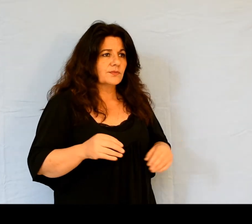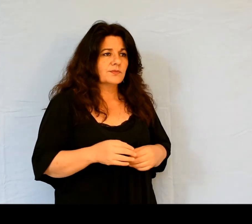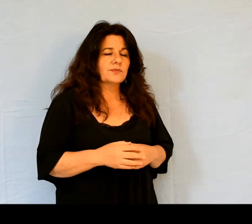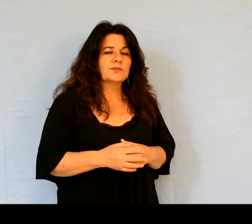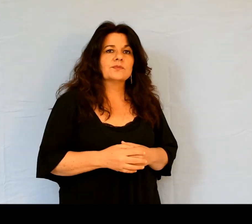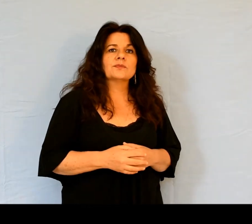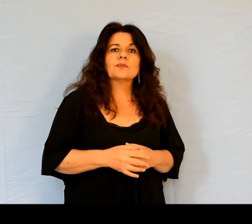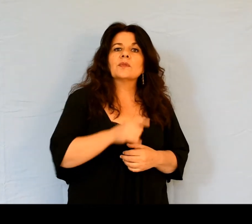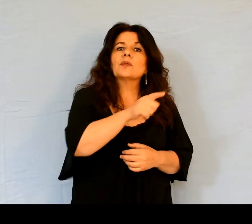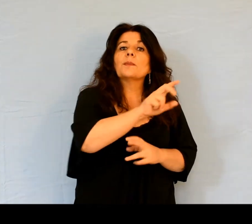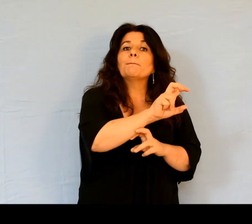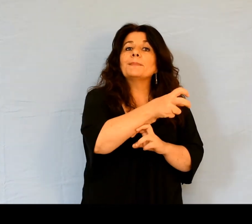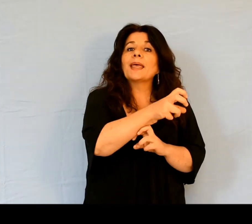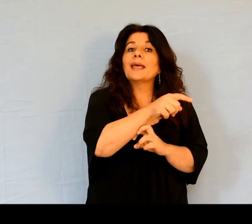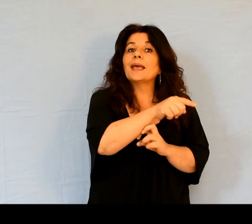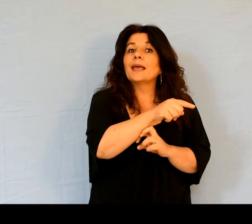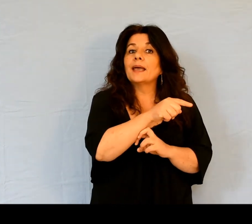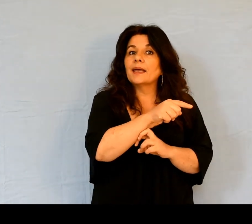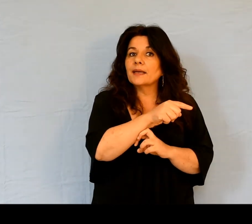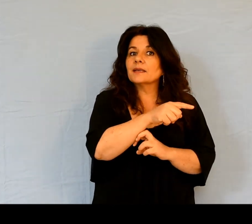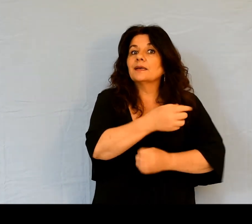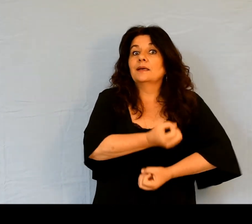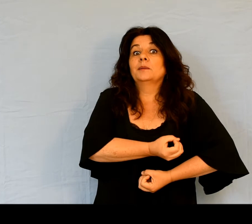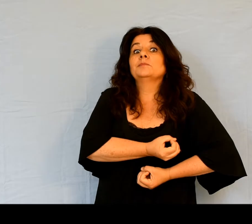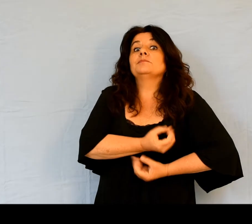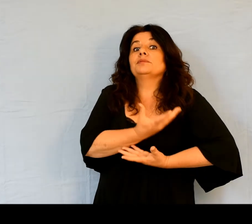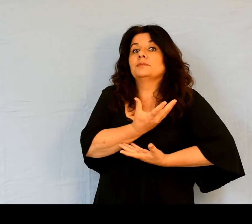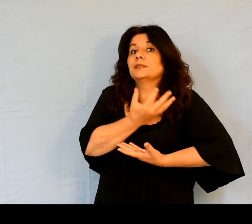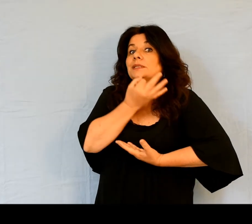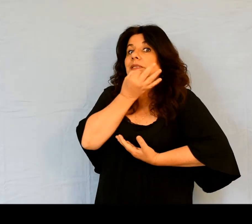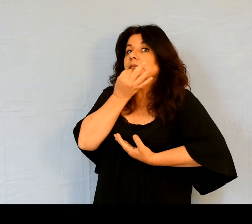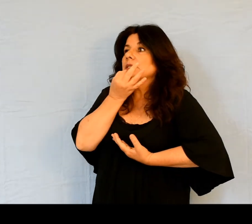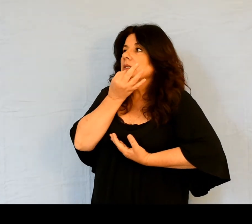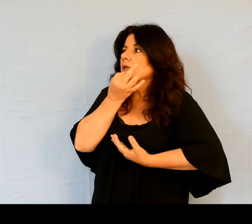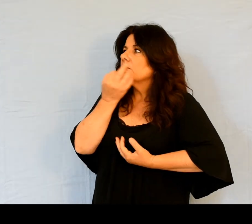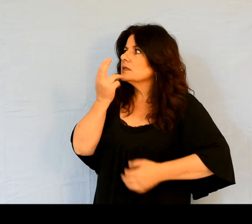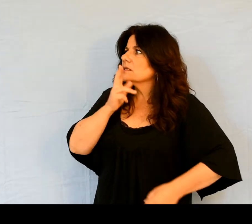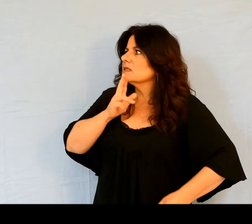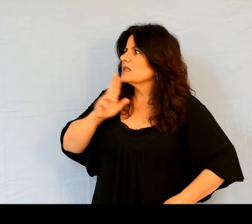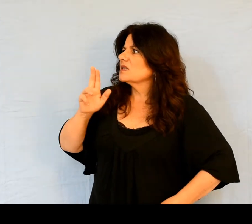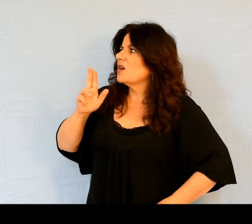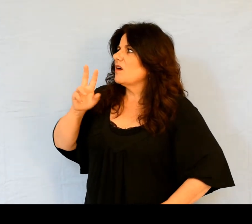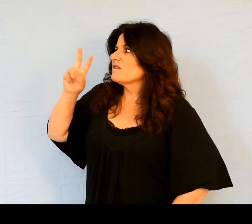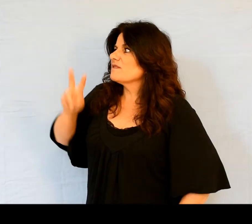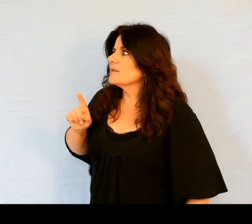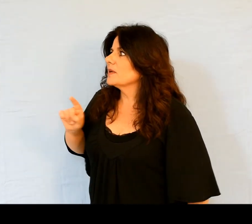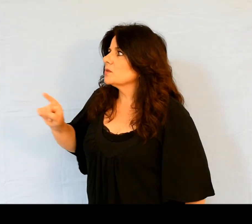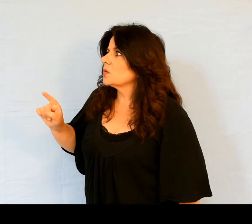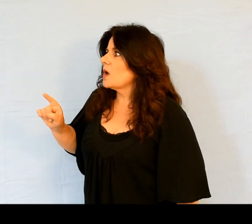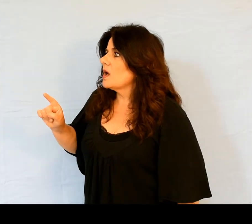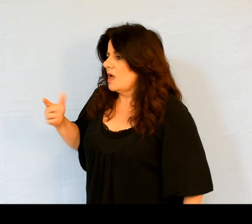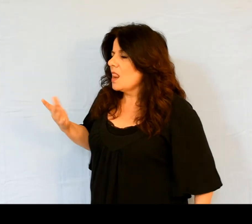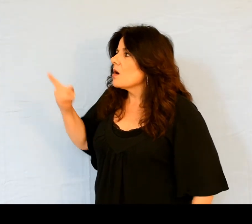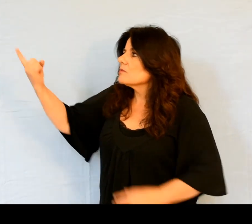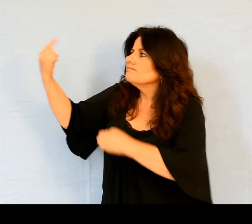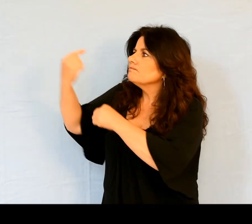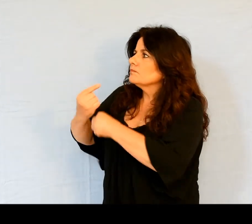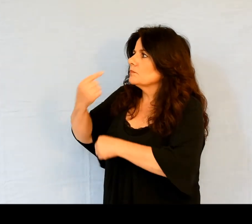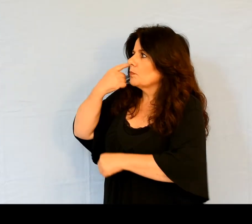Pierre prit alors la parole. « Seigneur, si c'est bien toi, ordonne-moi de venir vers toi sur les eaux. »